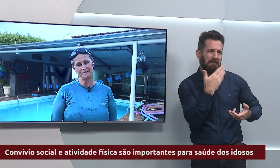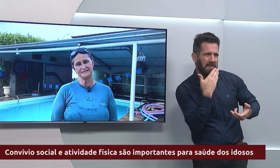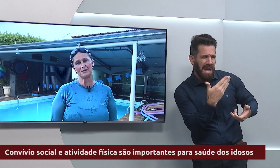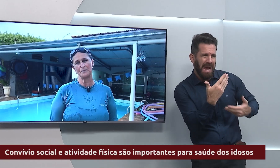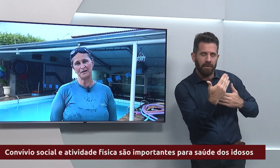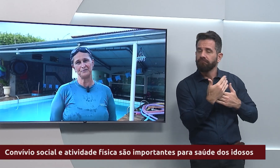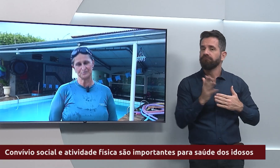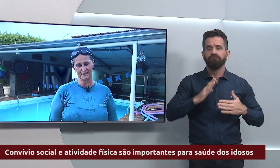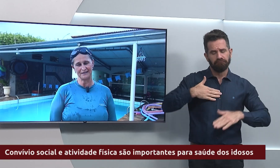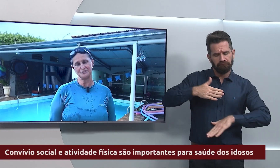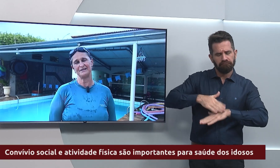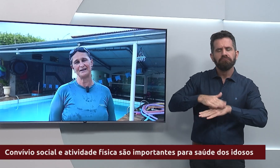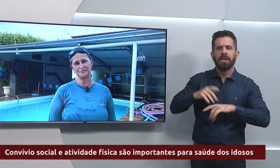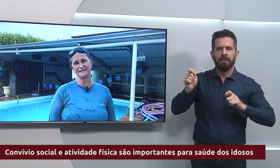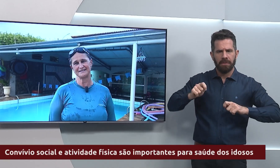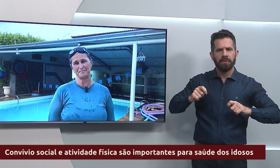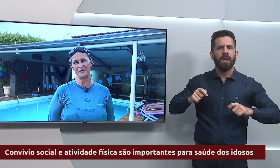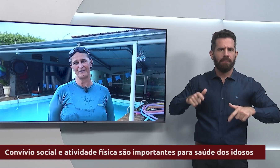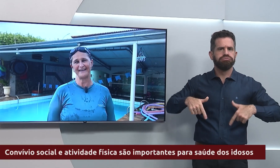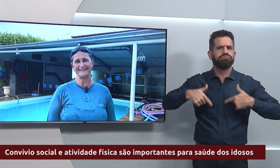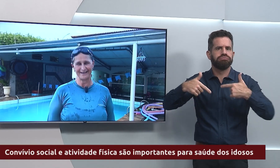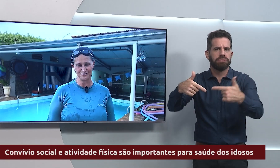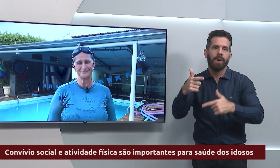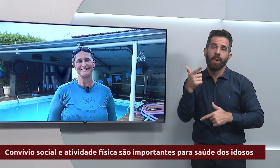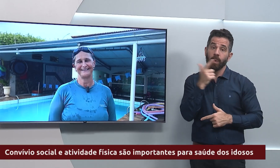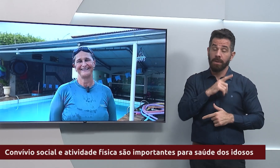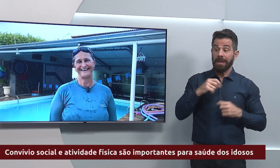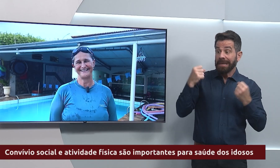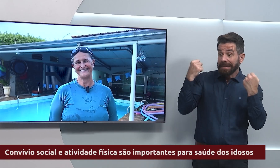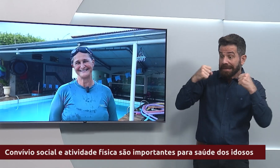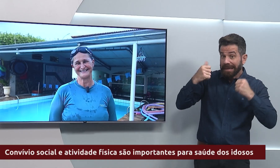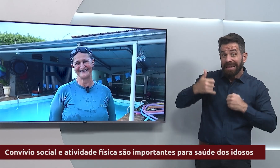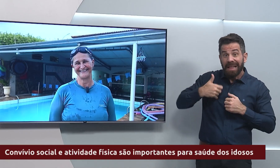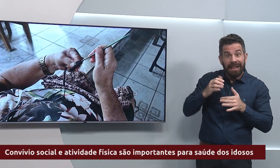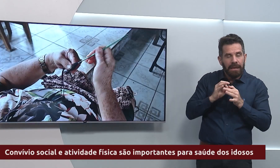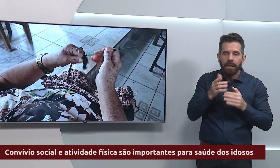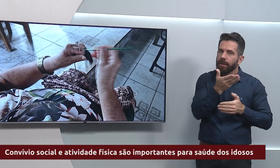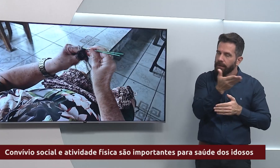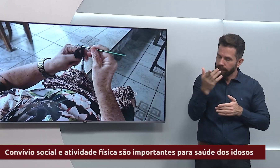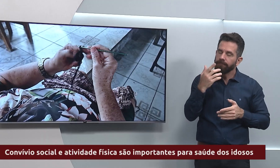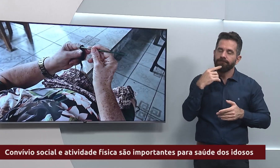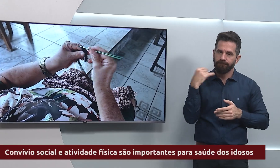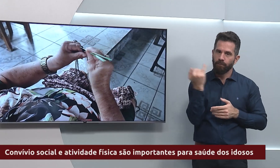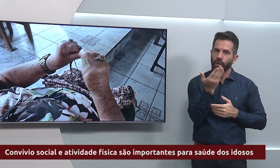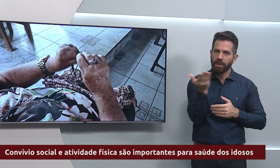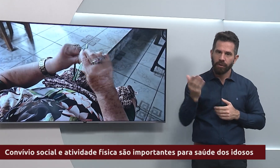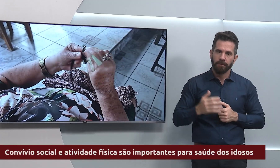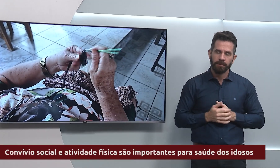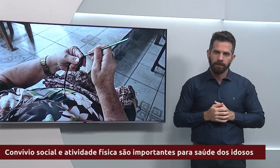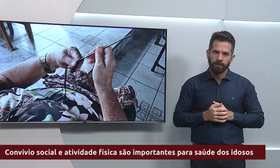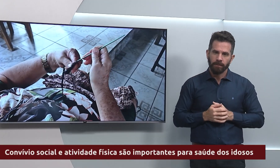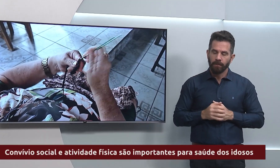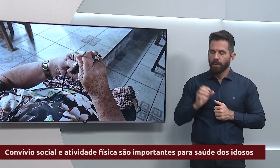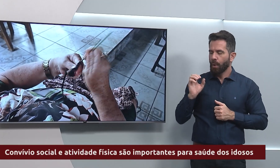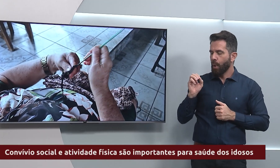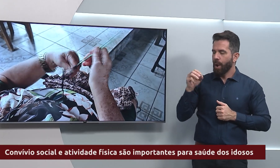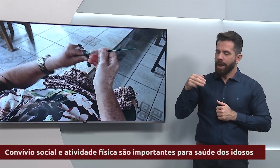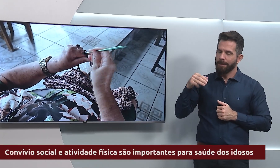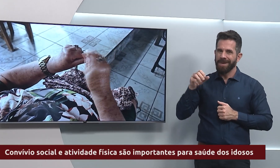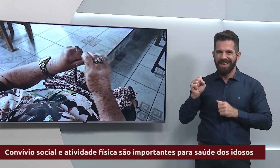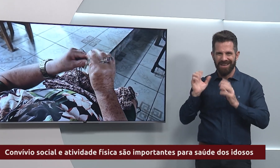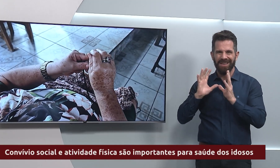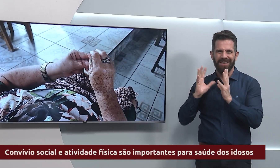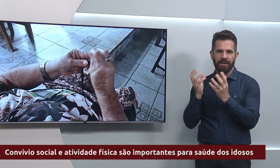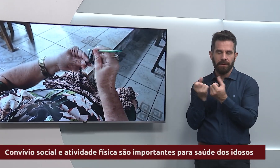atividade física, o benefício da atividade física para qualquer idade é esse. De acordo com a Organização Mundial da Saúde, qualidade de